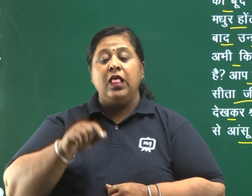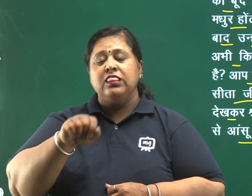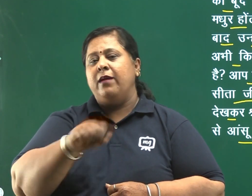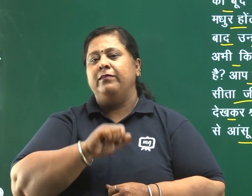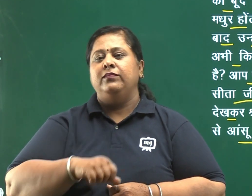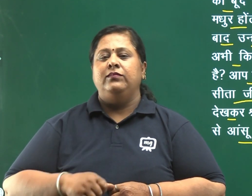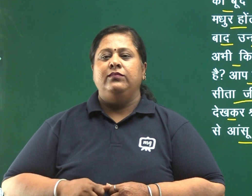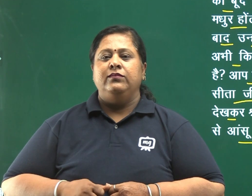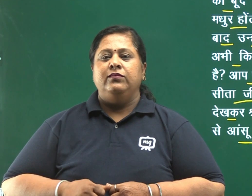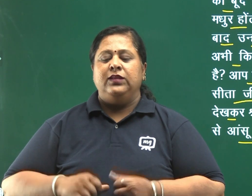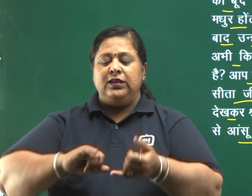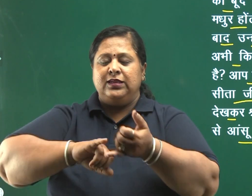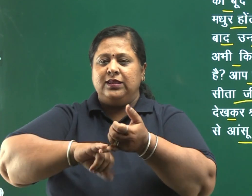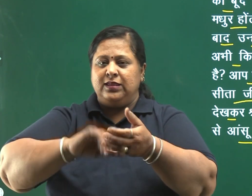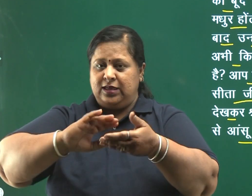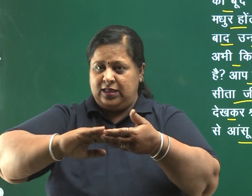तब सीता जी